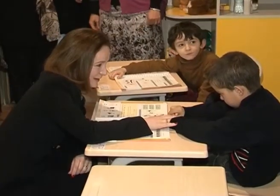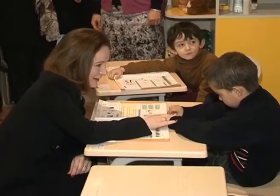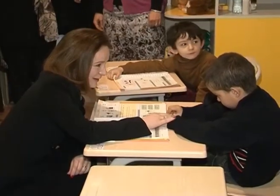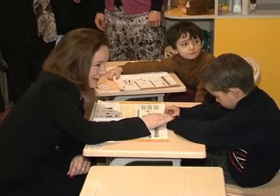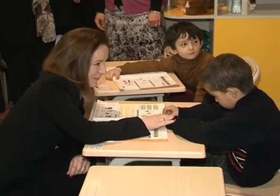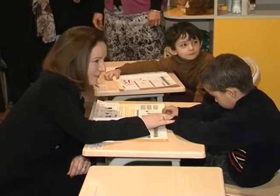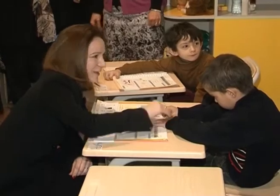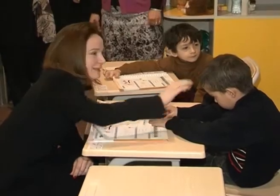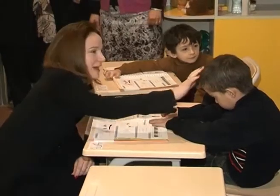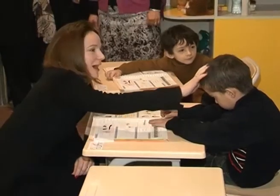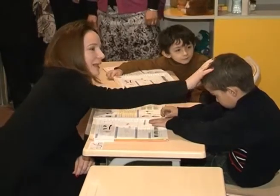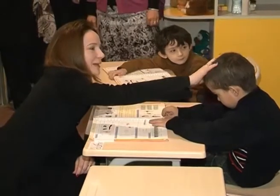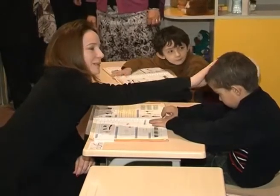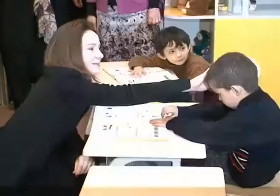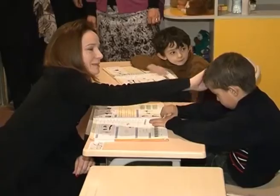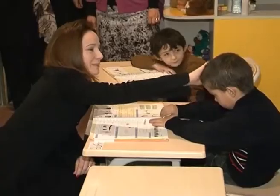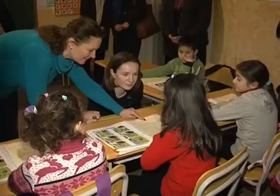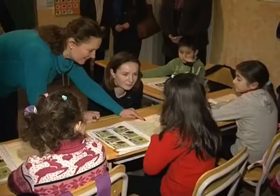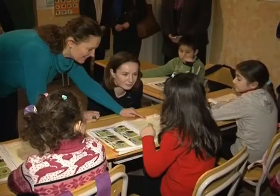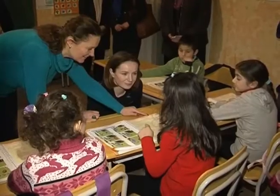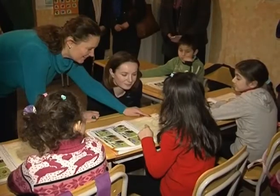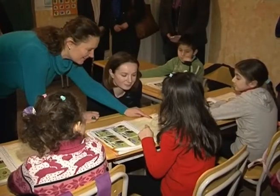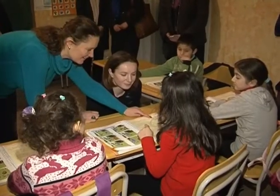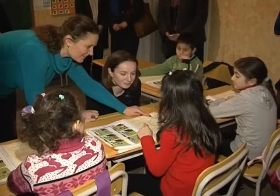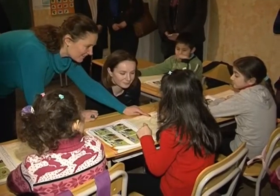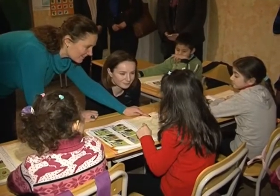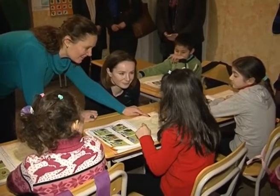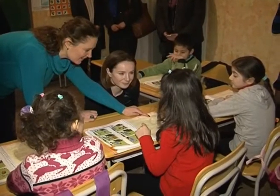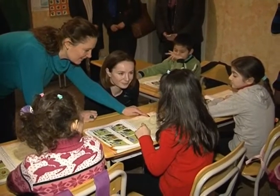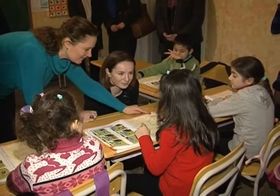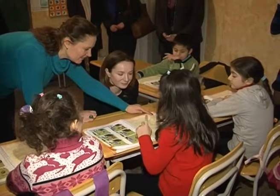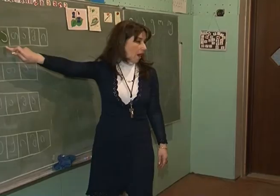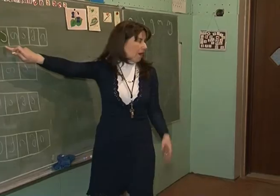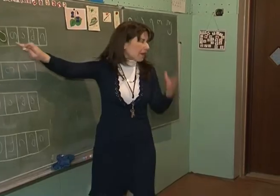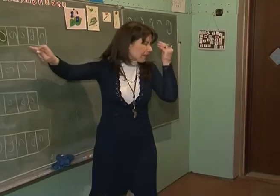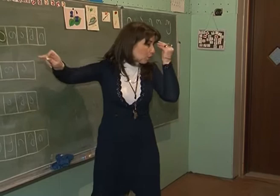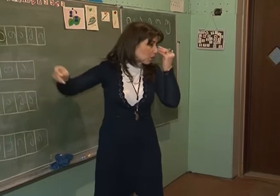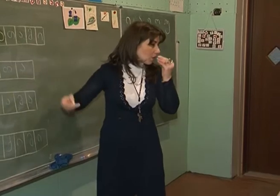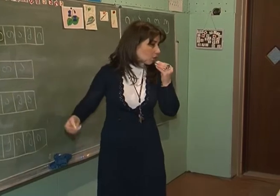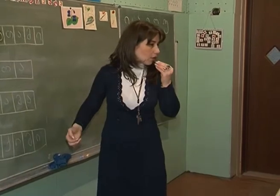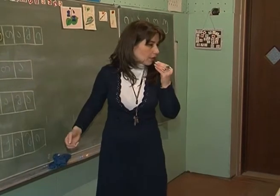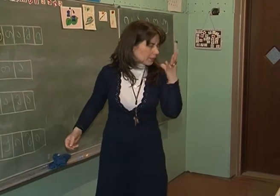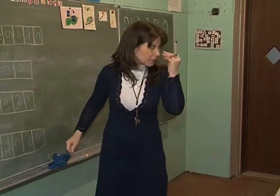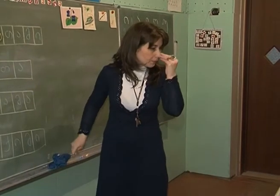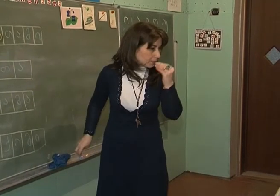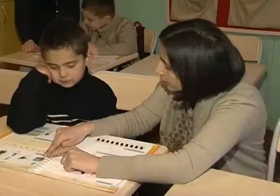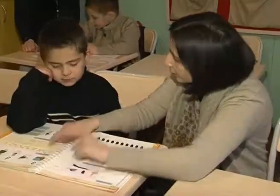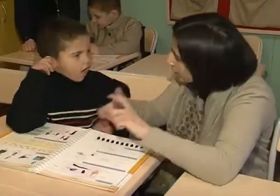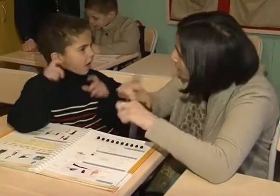მეცნიერების სამინისტროს ერთ-ერთი უმთავრესი პრიორიტეტია. ამ კუთხით უკანასკნელი ორი წლის განმავლობაში არაერთი პროექტი დაიწყო და განხორციელდა. ინკლუზიური